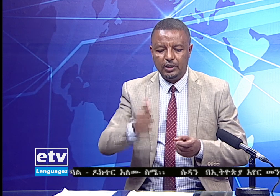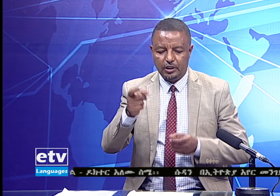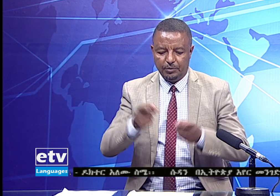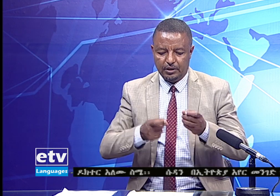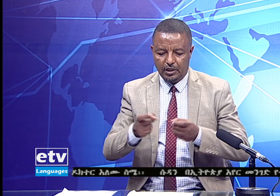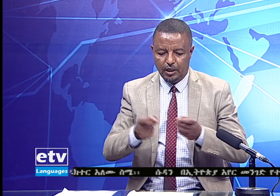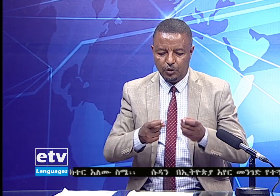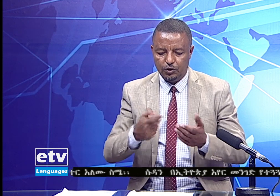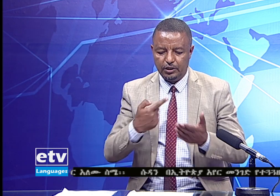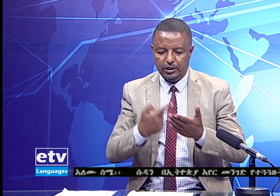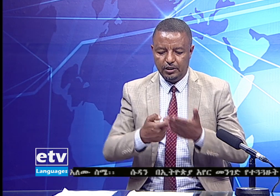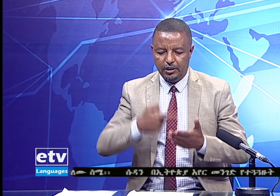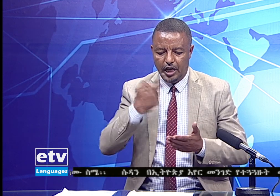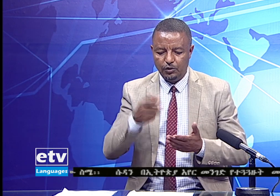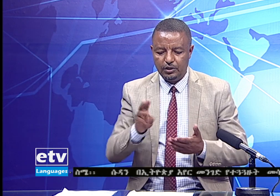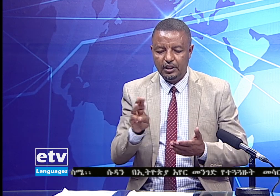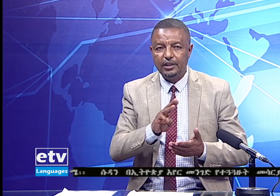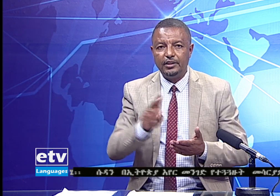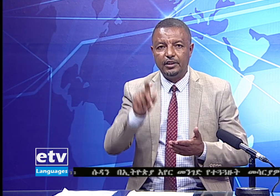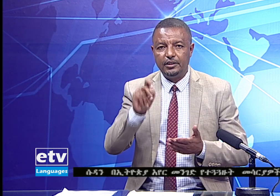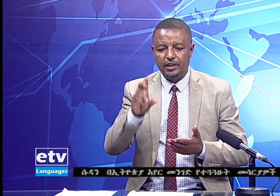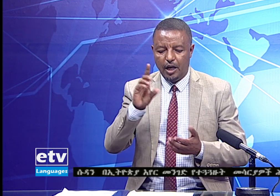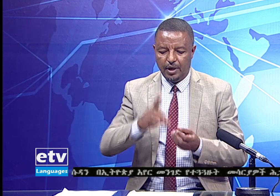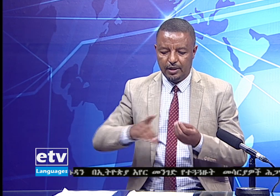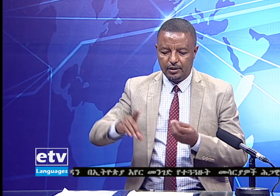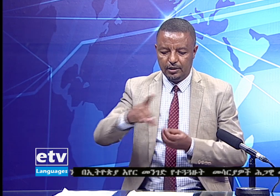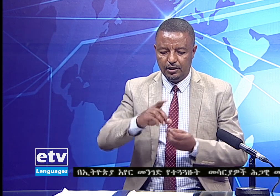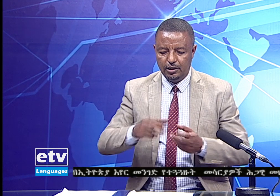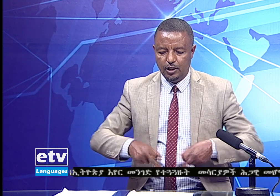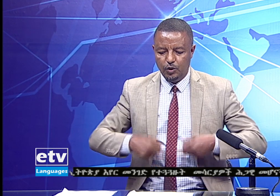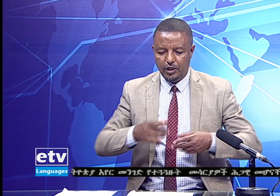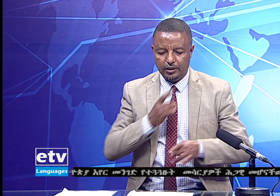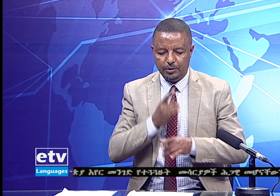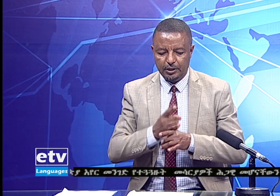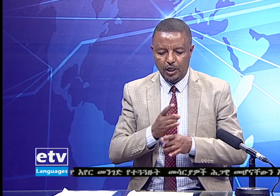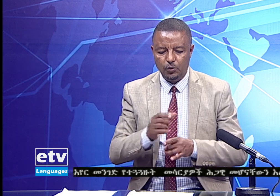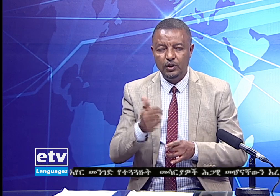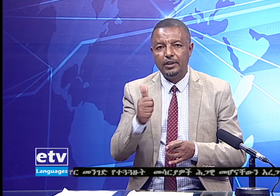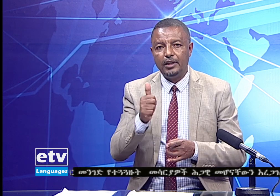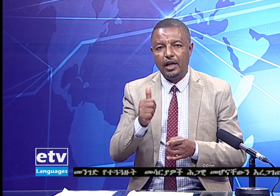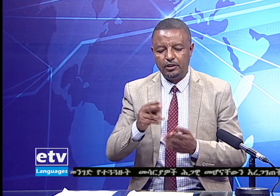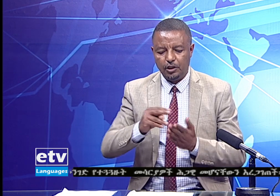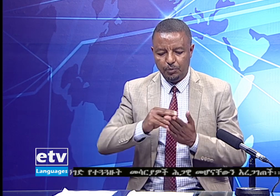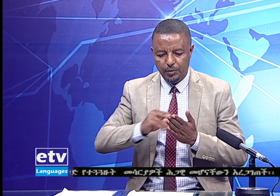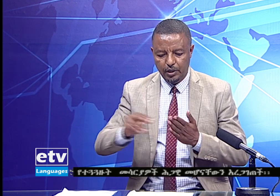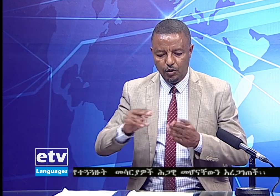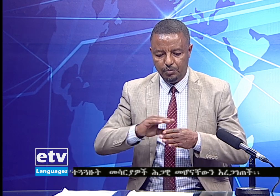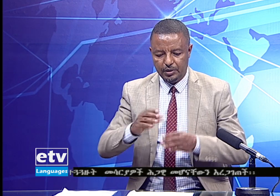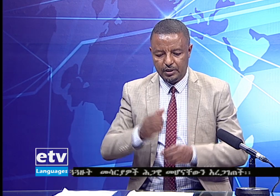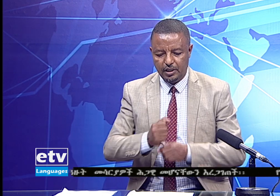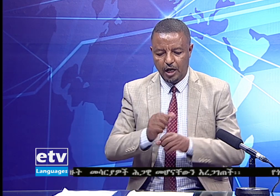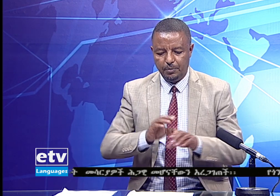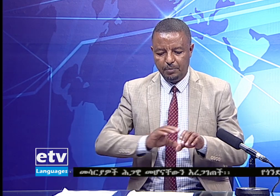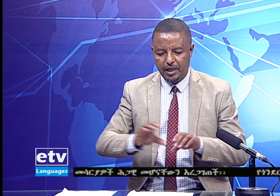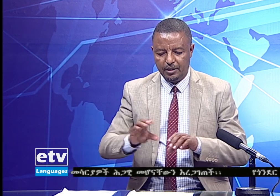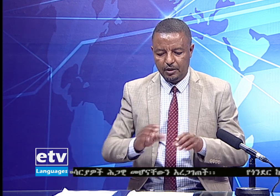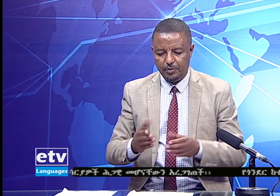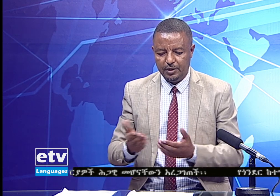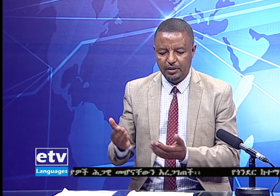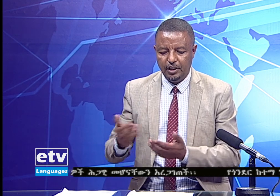ሁለቱ ርዕሰ መስተዳደሮች ይህንን ያሉት የሲዳማ ክልል ለሎና ዘመቻው የ10 ሚሊዮን ብር